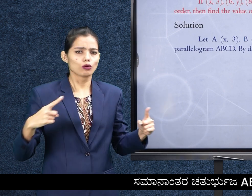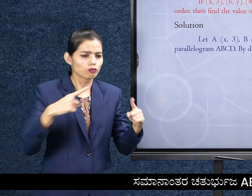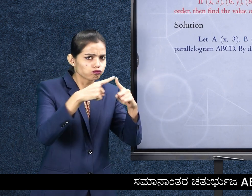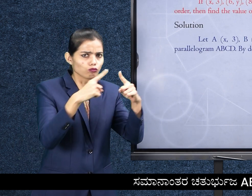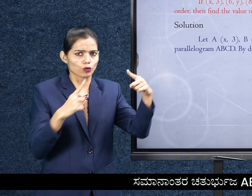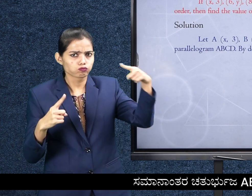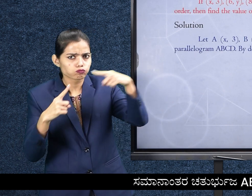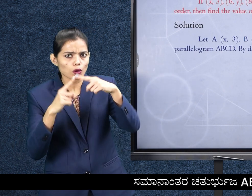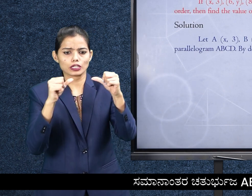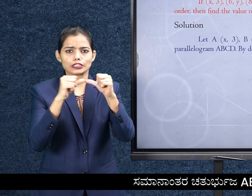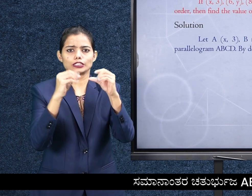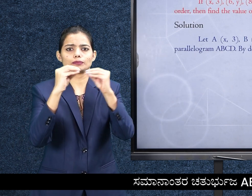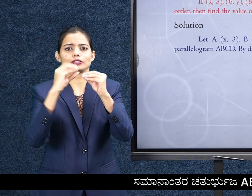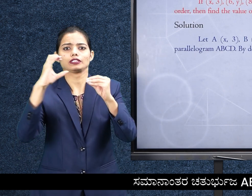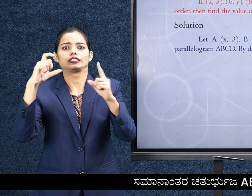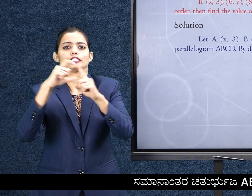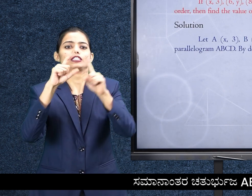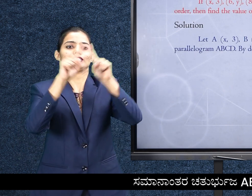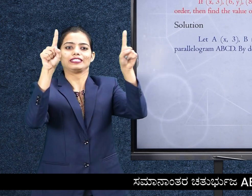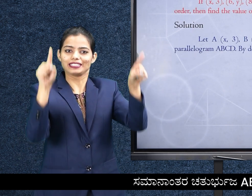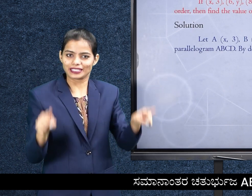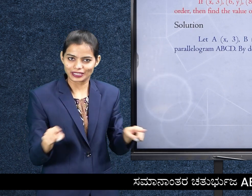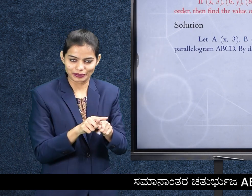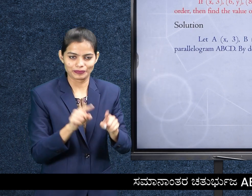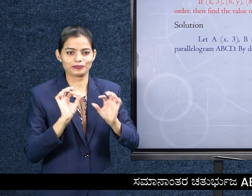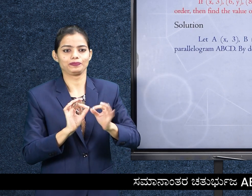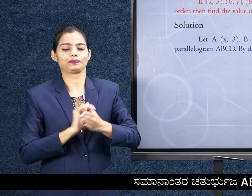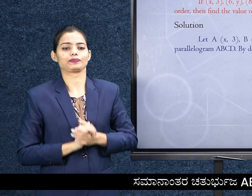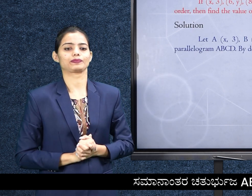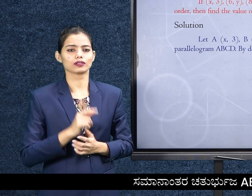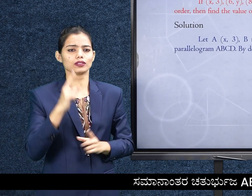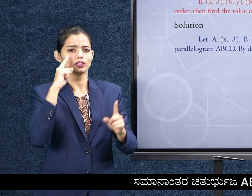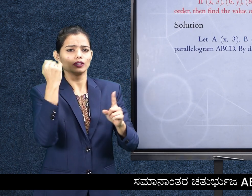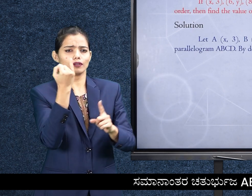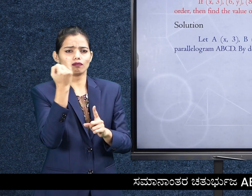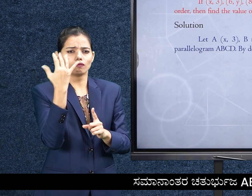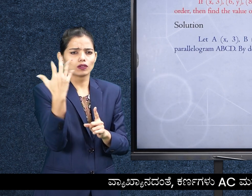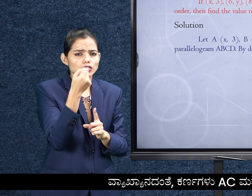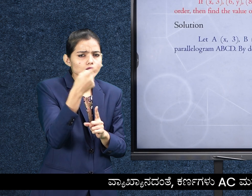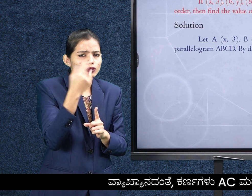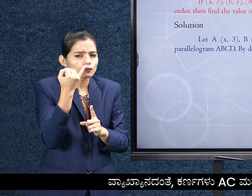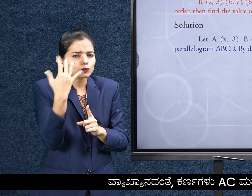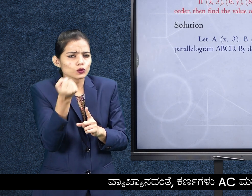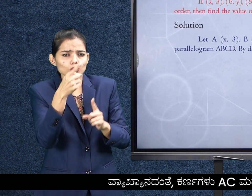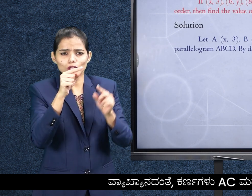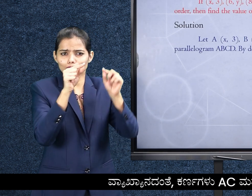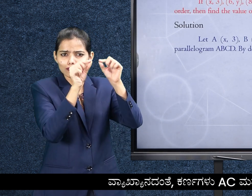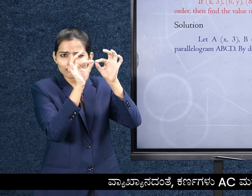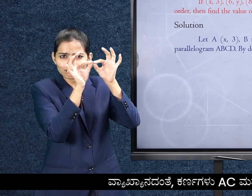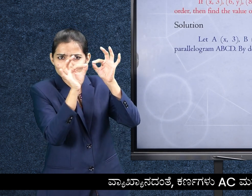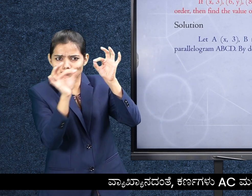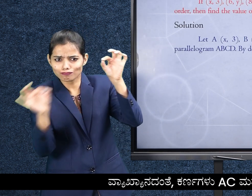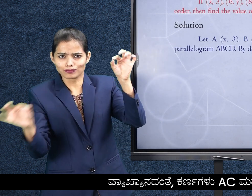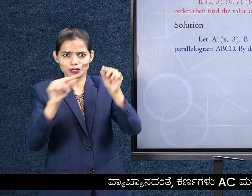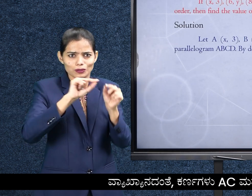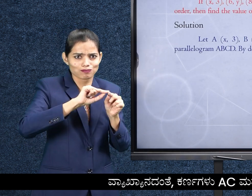4 ಸಮಾನಾಂತರದ ಚತುರ್ಭುಜ ABCD ಯ ಶೃಂಗಾರಗಳಾಗಿರಲಿ. ವ್ಯಾಖ್ಯಾನದಂತೆ ಕರ್ಣಗಳು AB